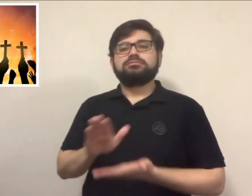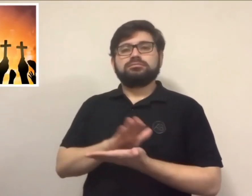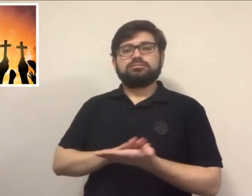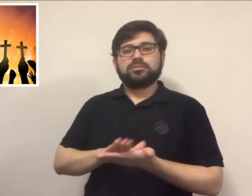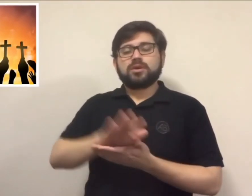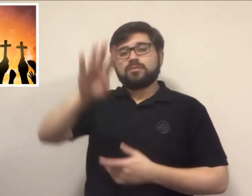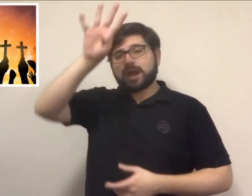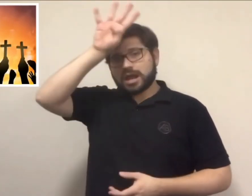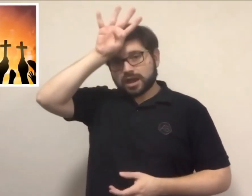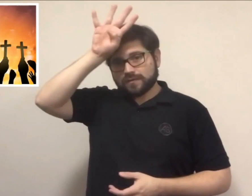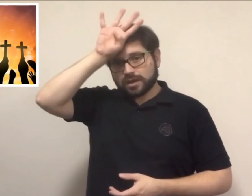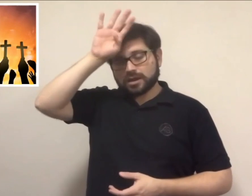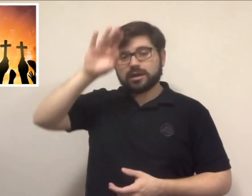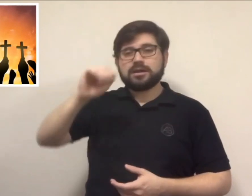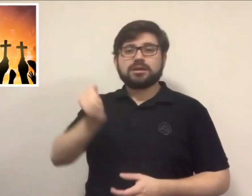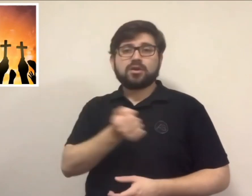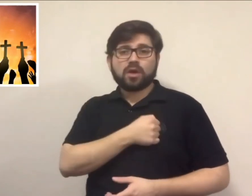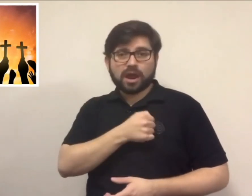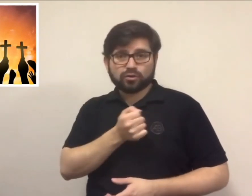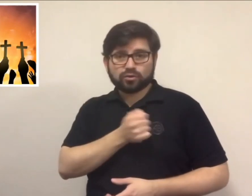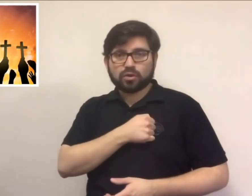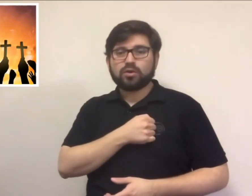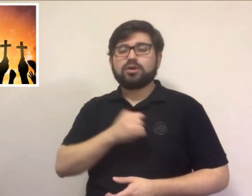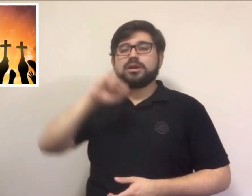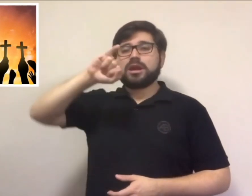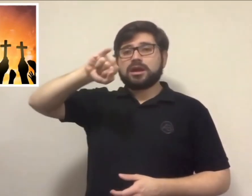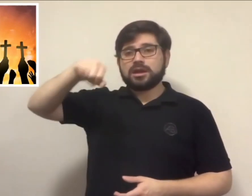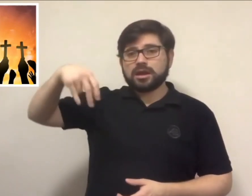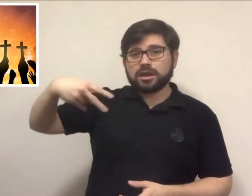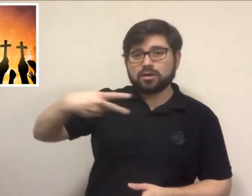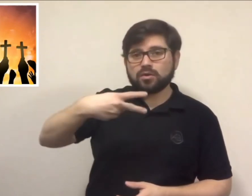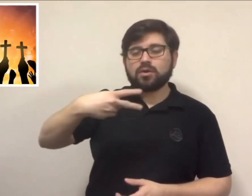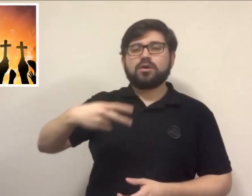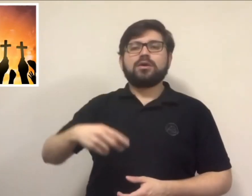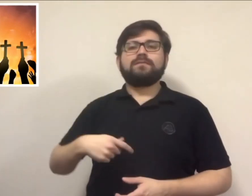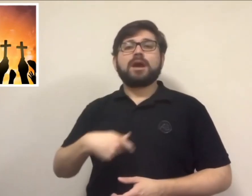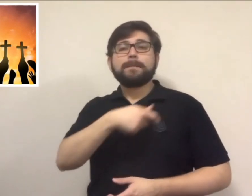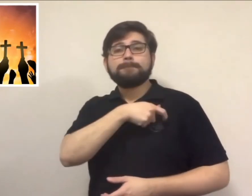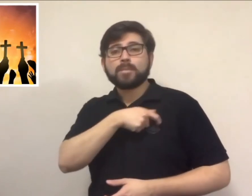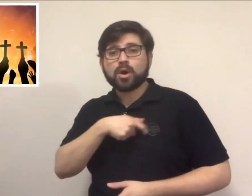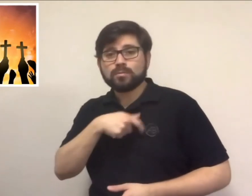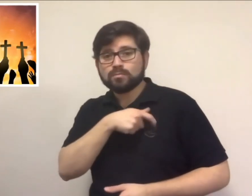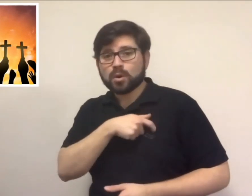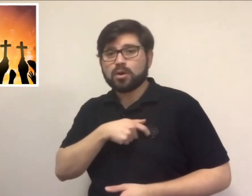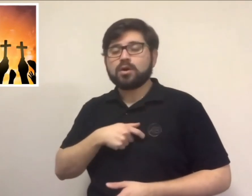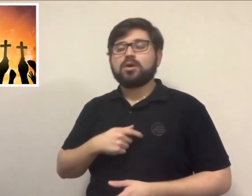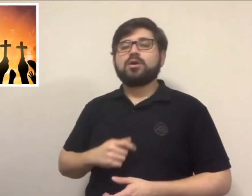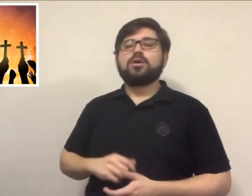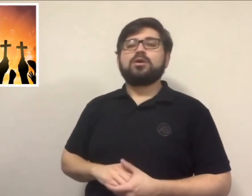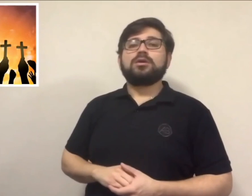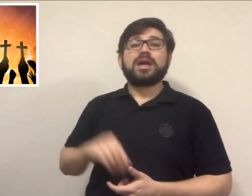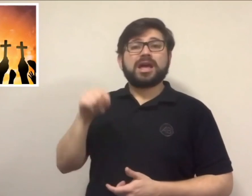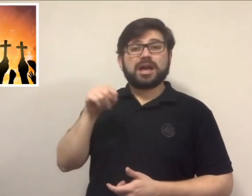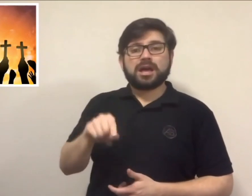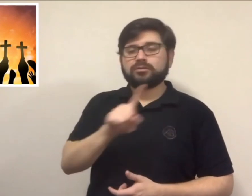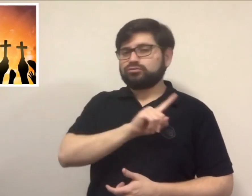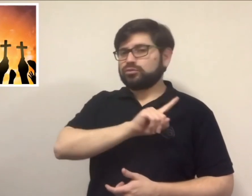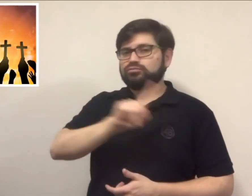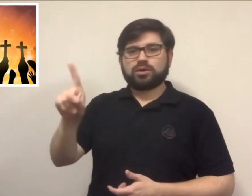Por ejemplo, hay personas que son evangélicas, católicas, testigos de Jehová, mormones. Yo no